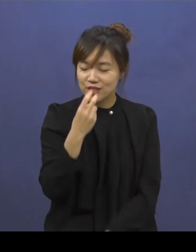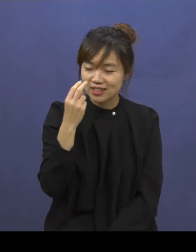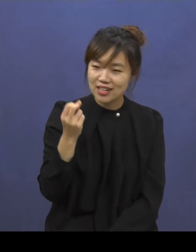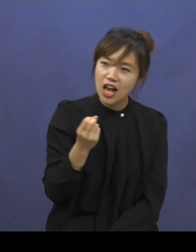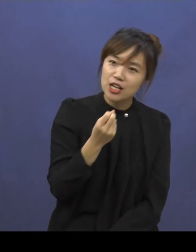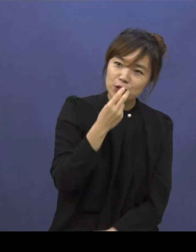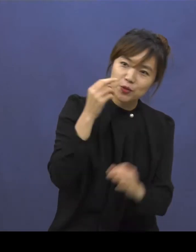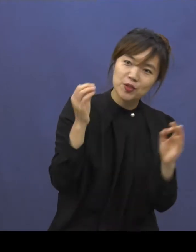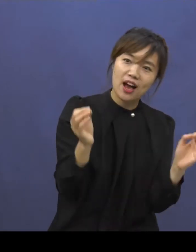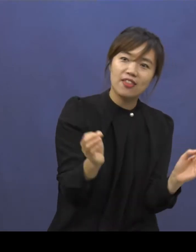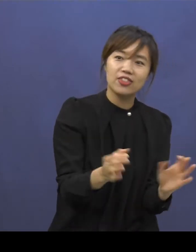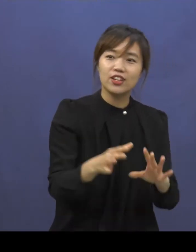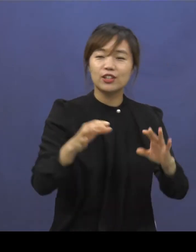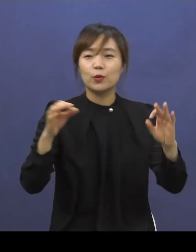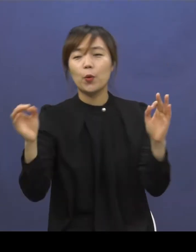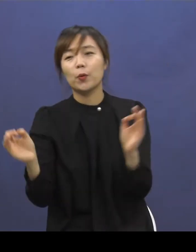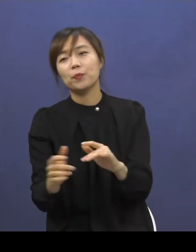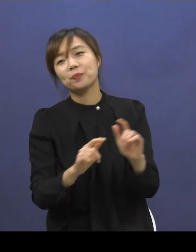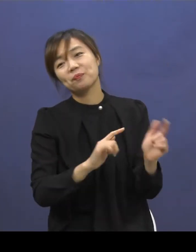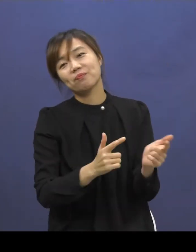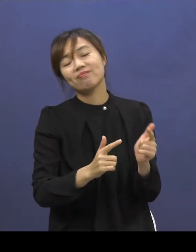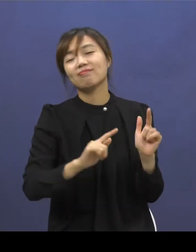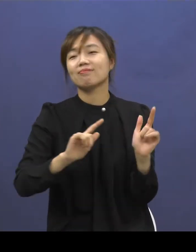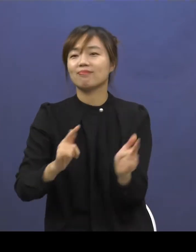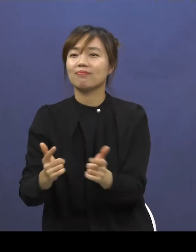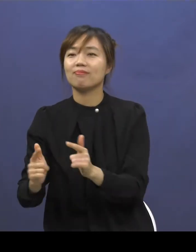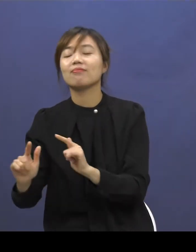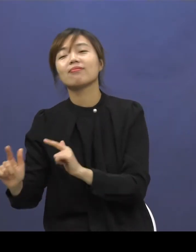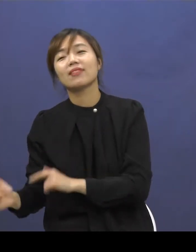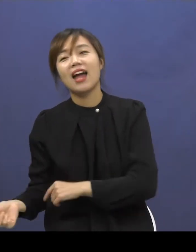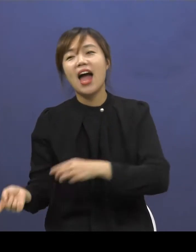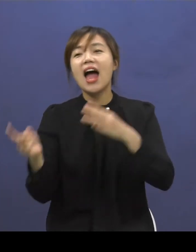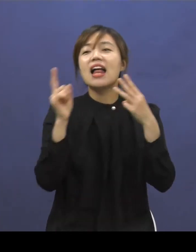숨쉬는 순간들도